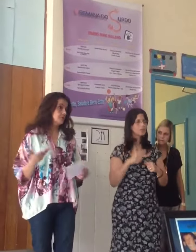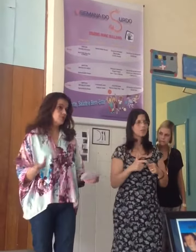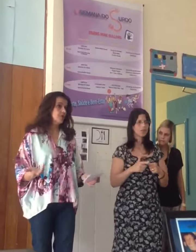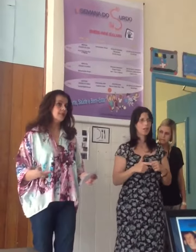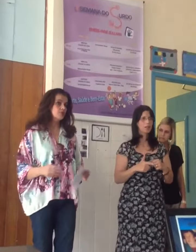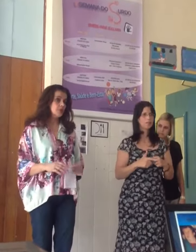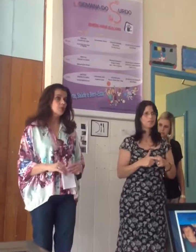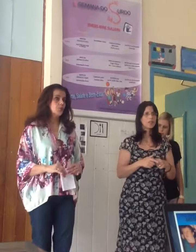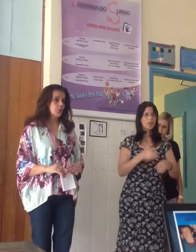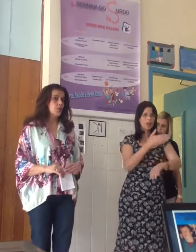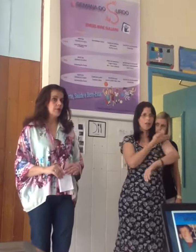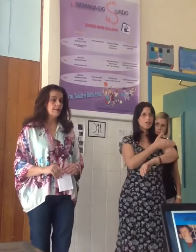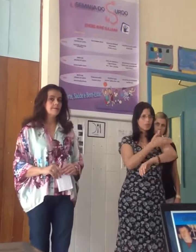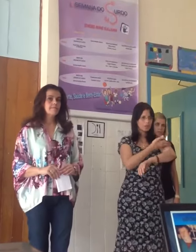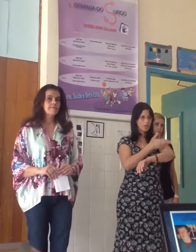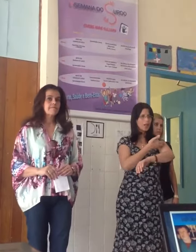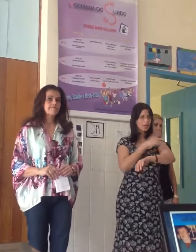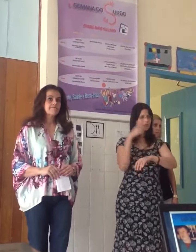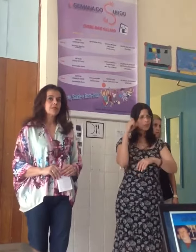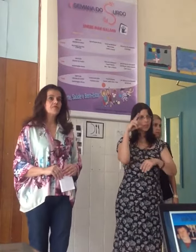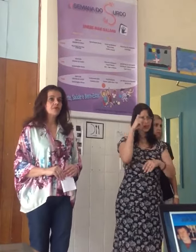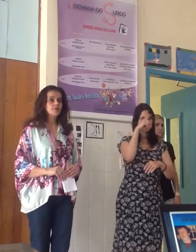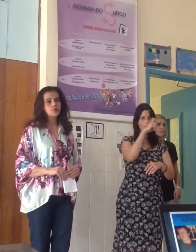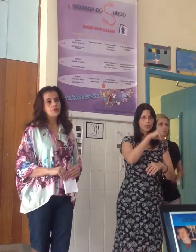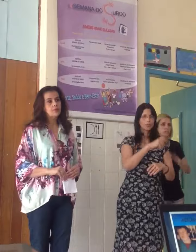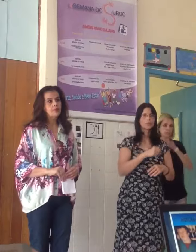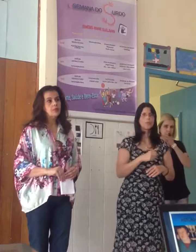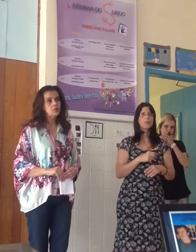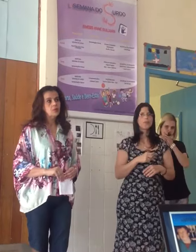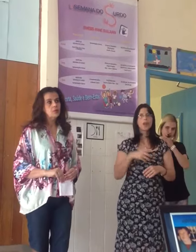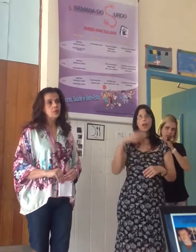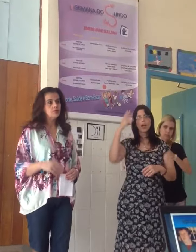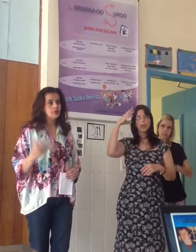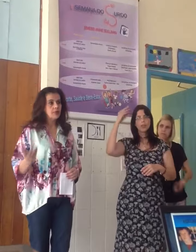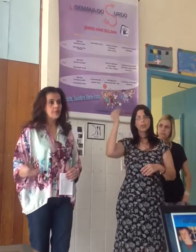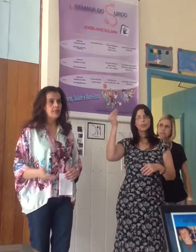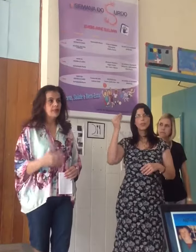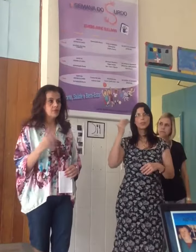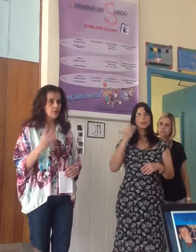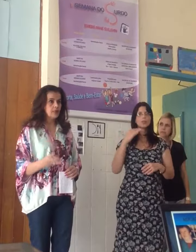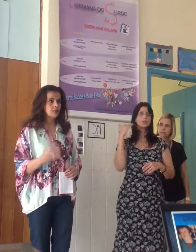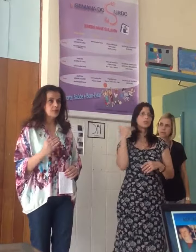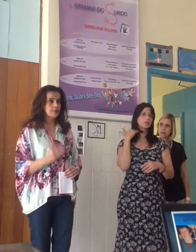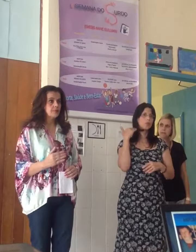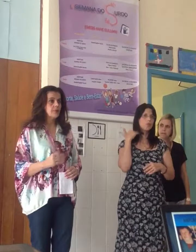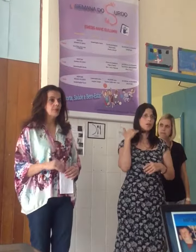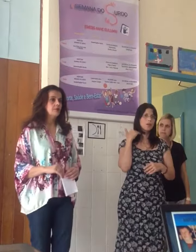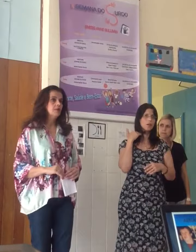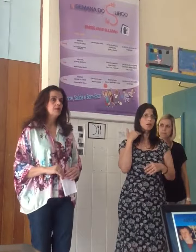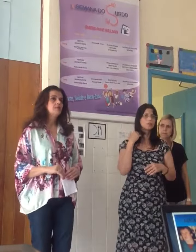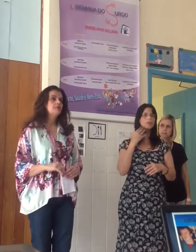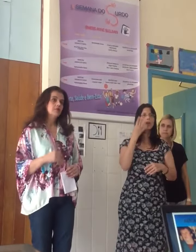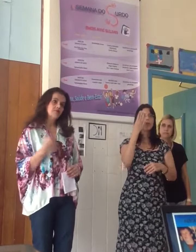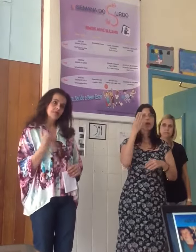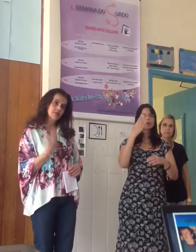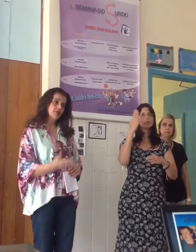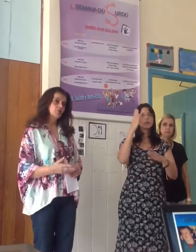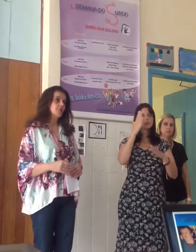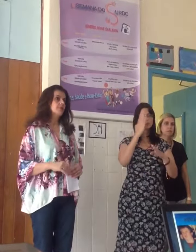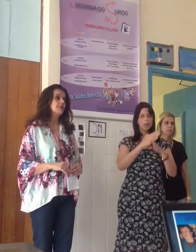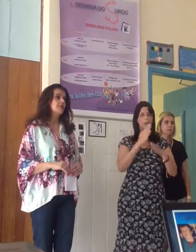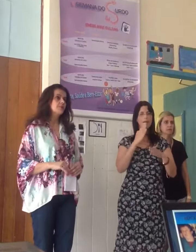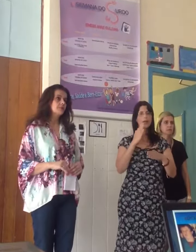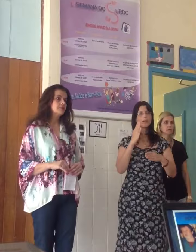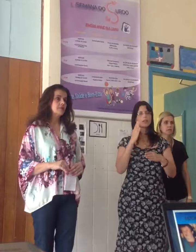a isso. Antigamente era muito pior. Né? Então, o Vinícius no banco, trabalhava por 4 anos e meio, teve